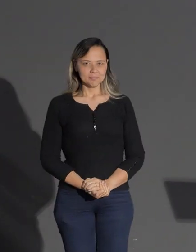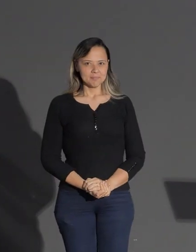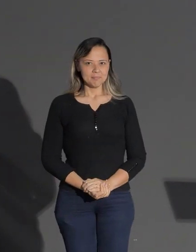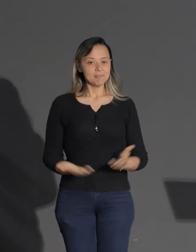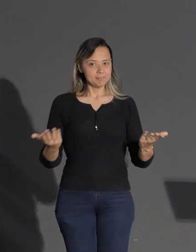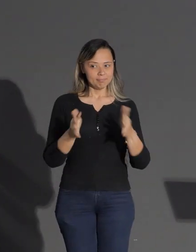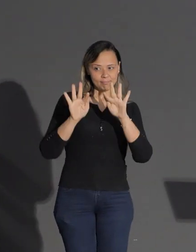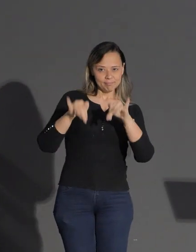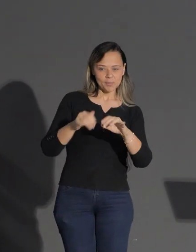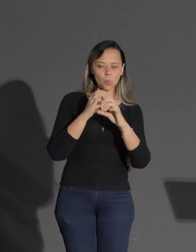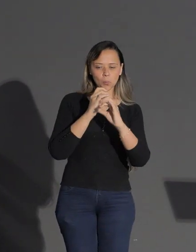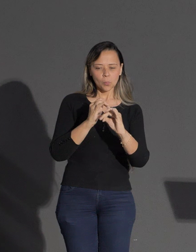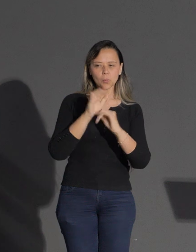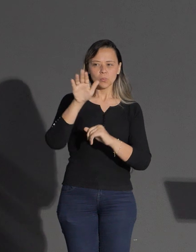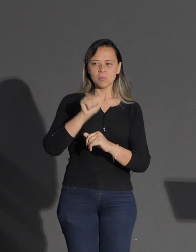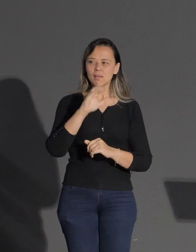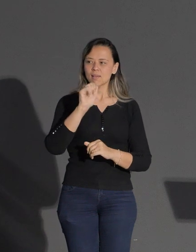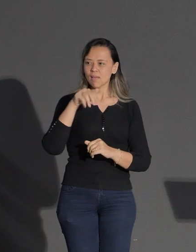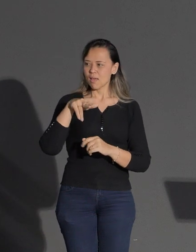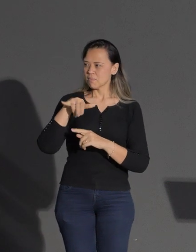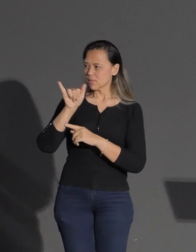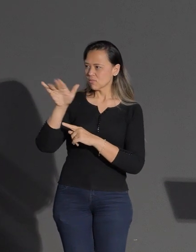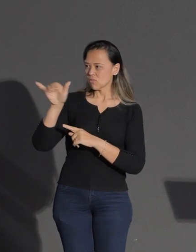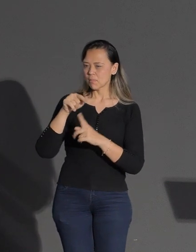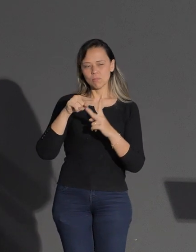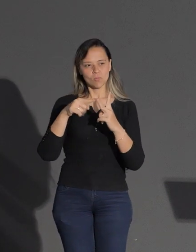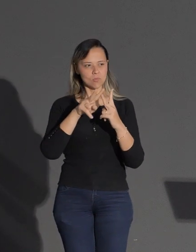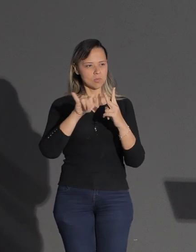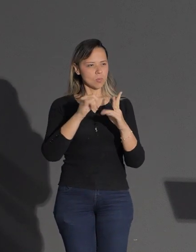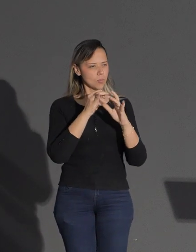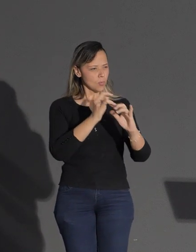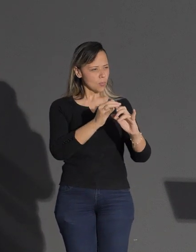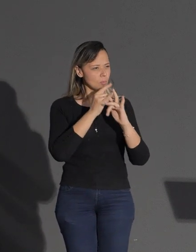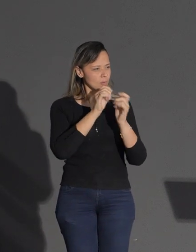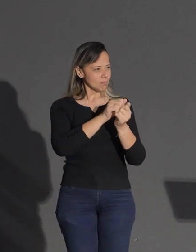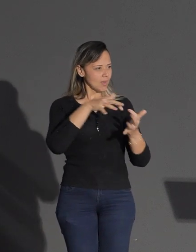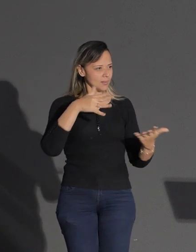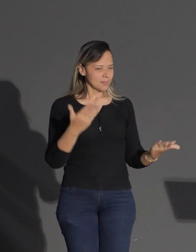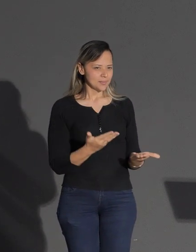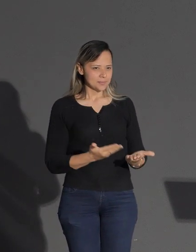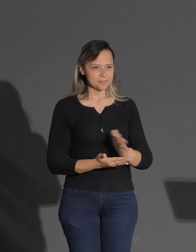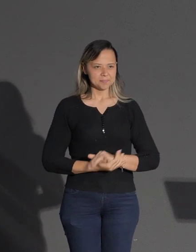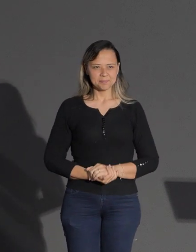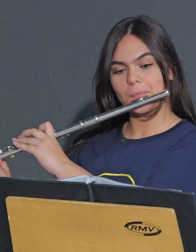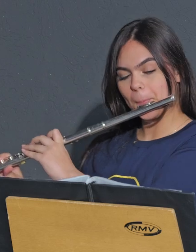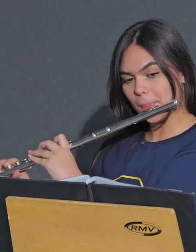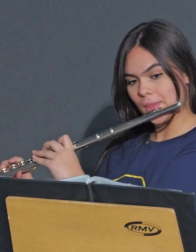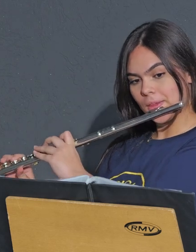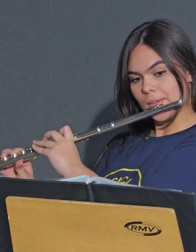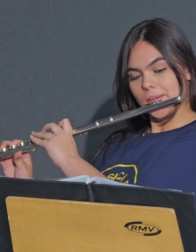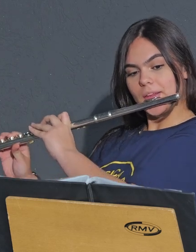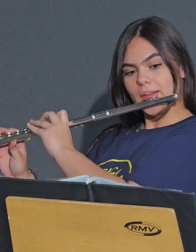Para finalizar as flautas, vou chamar a aluna Camille. A gente vai fazer um duo da flauta mágica de Mozart.